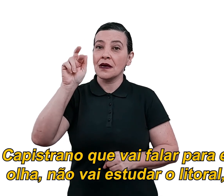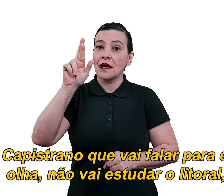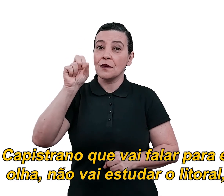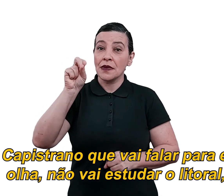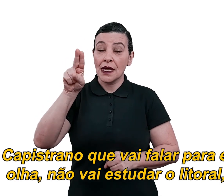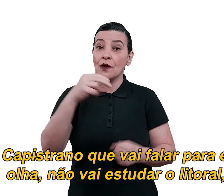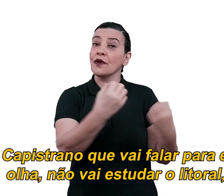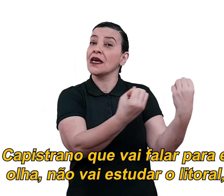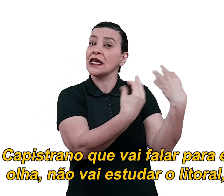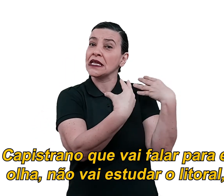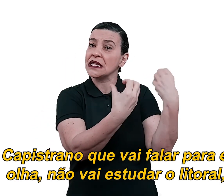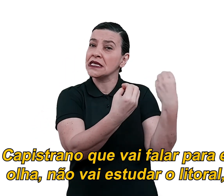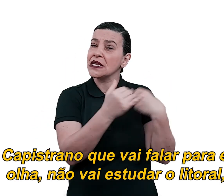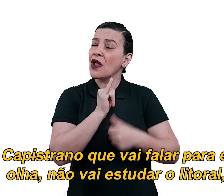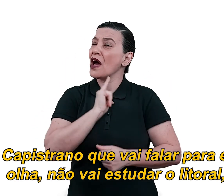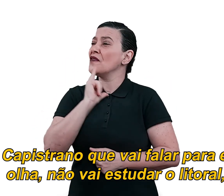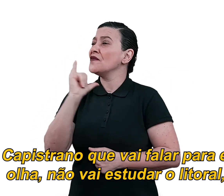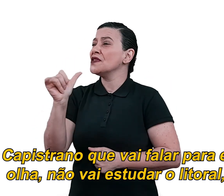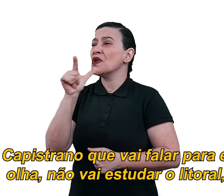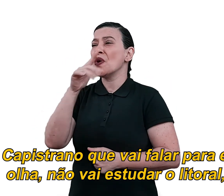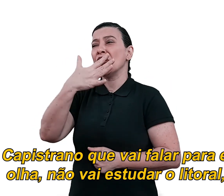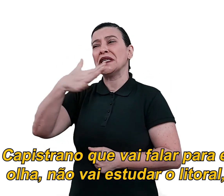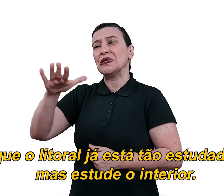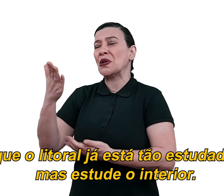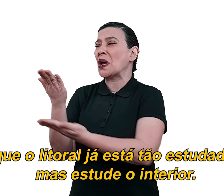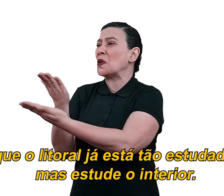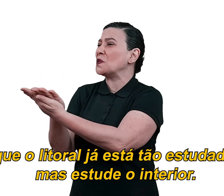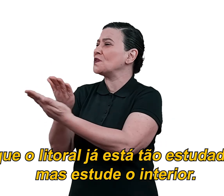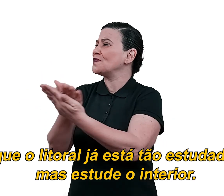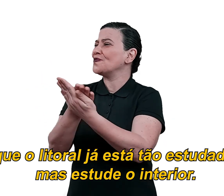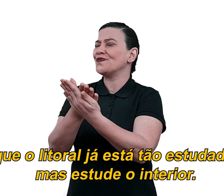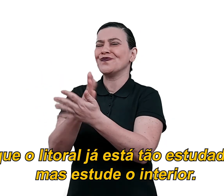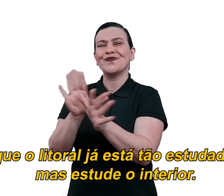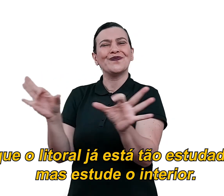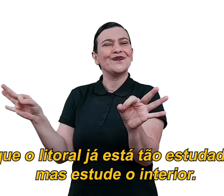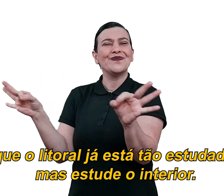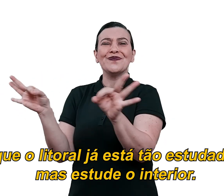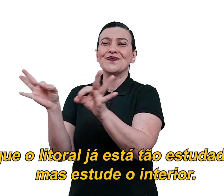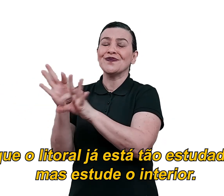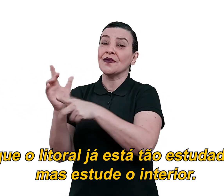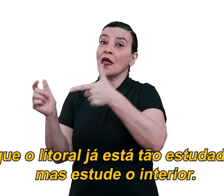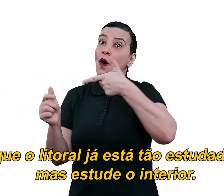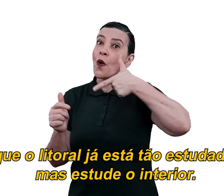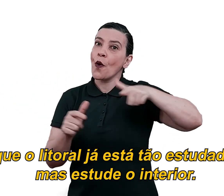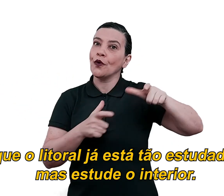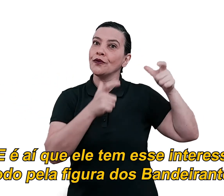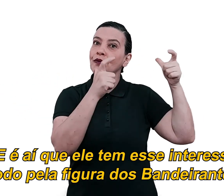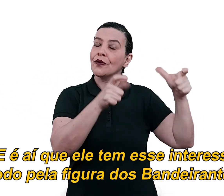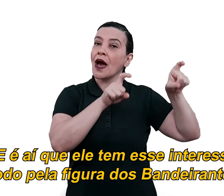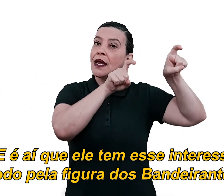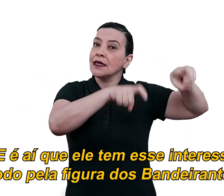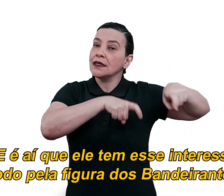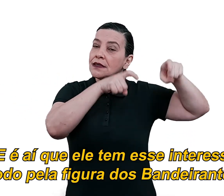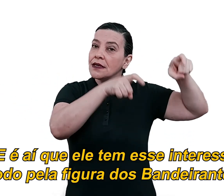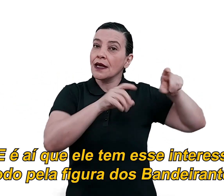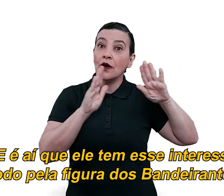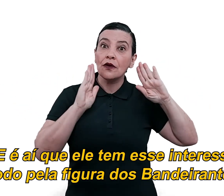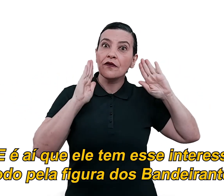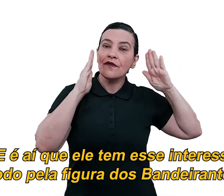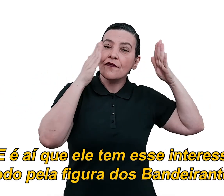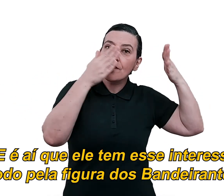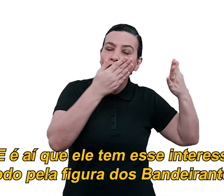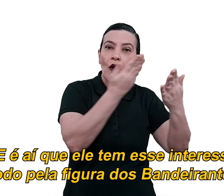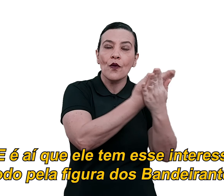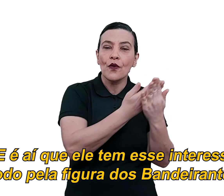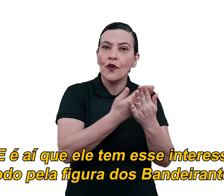Capistrano que vai falar para ele, olha, não vai estudar o litoral, que o litoral está tão estudado, mas estude o interior. E aí que ele tem todo esse